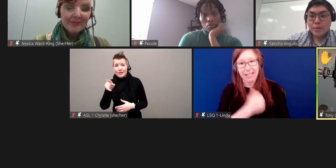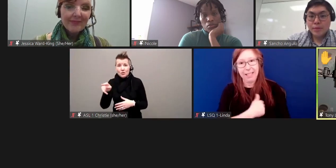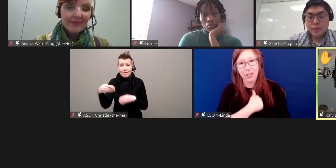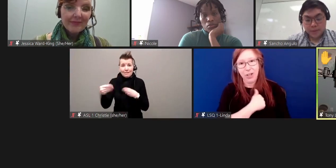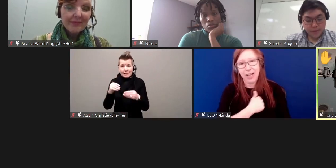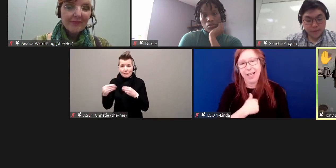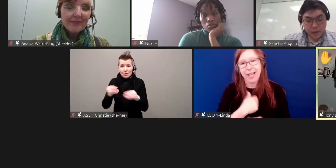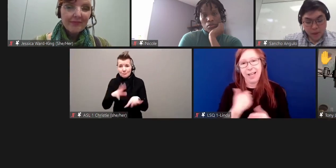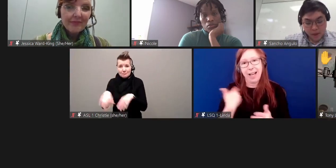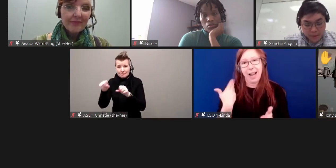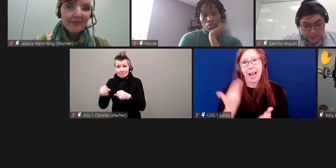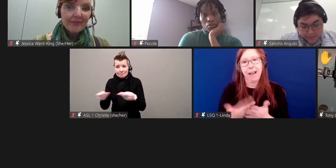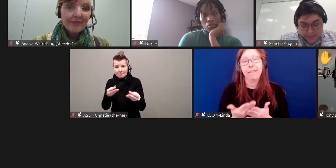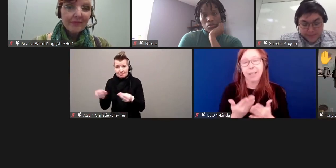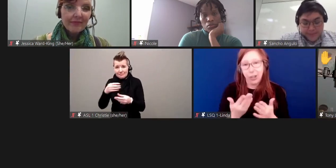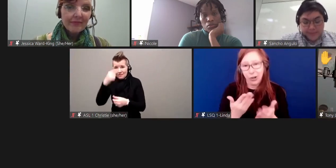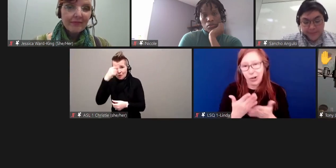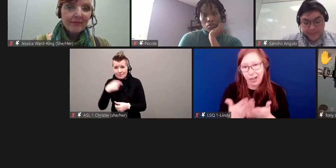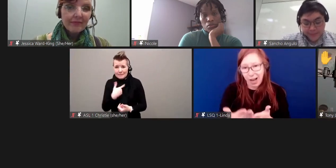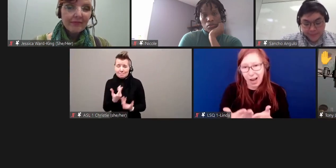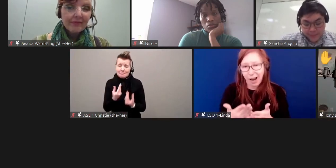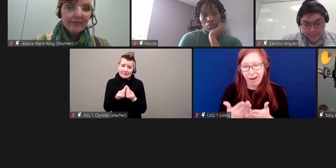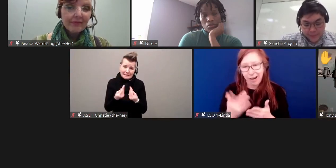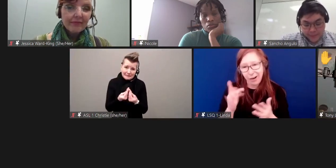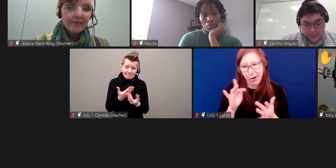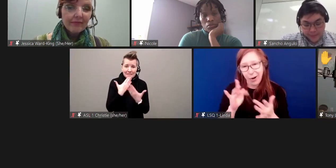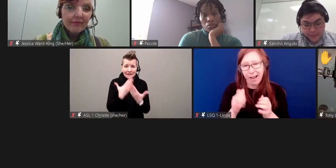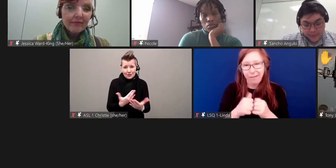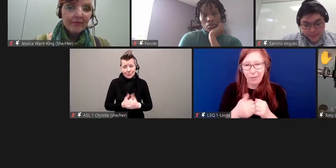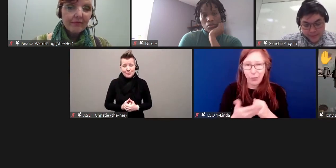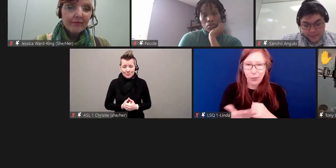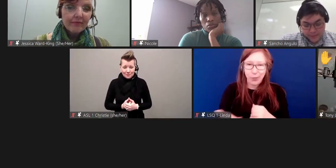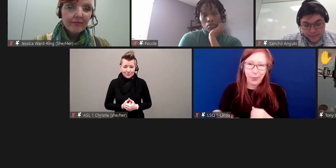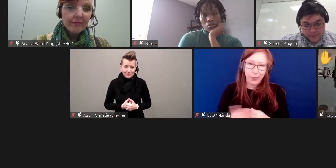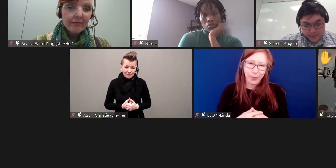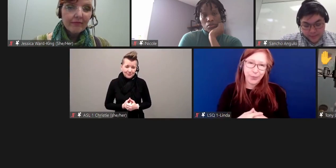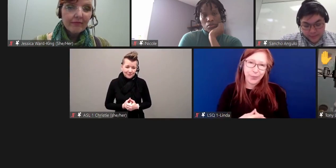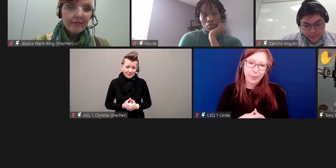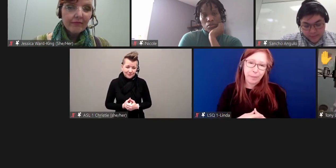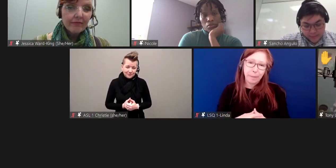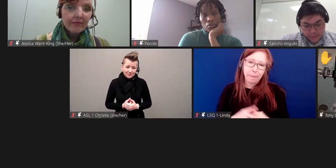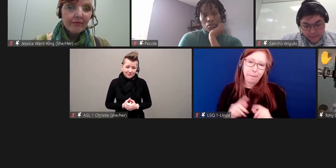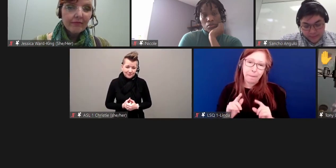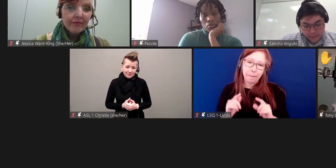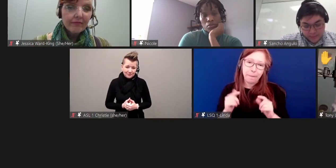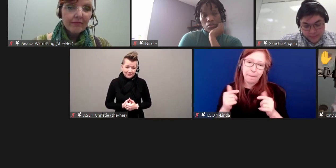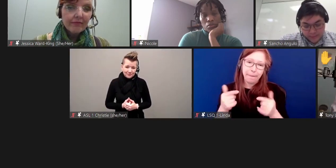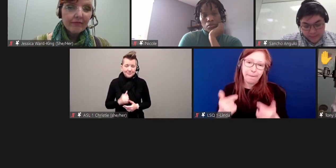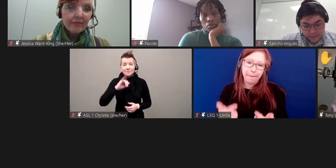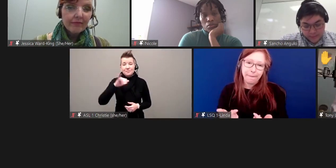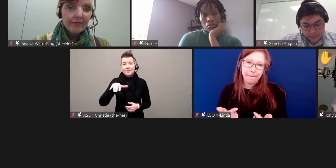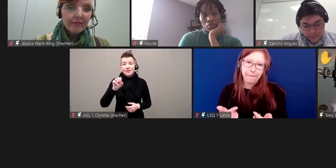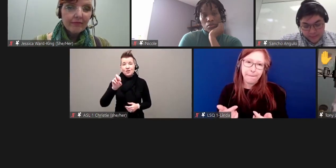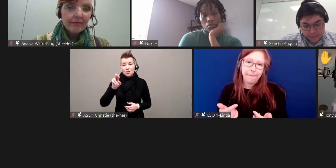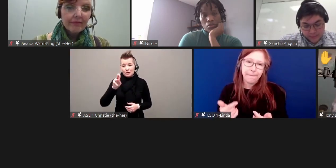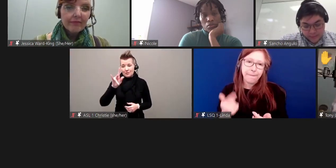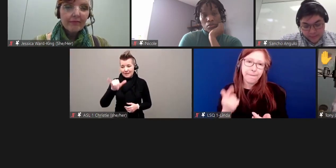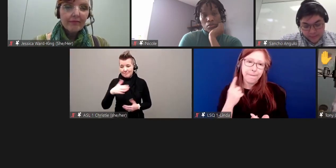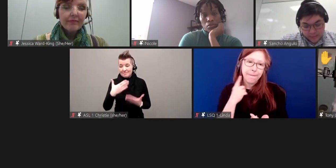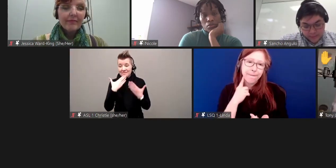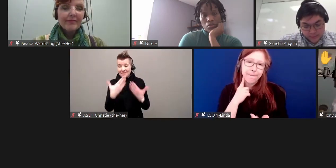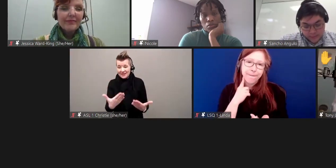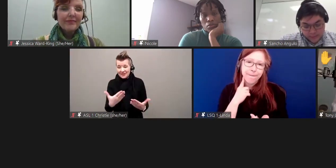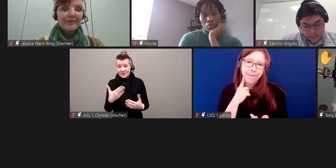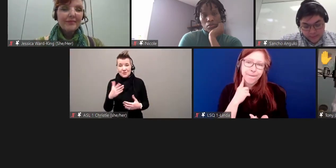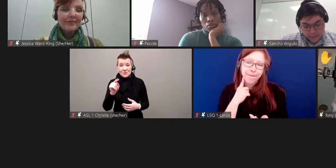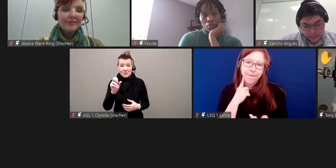mon retard pour me joindre à vous. Merci. Je vais passer la parole directement à Mastour. I will pass the